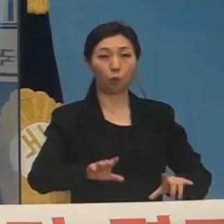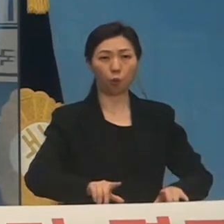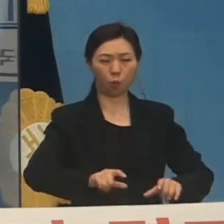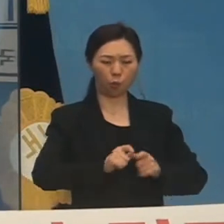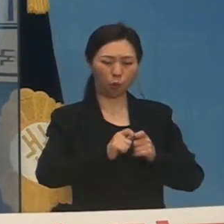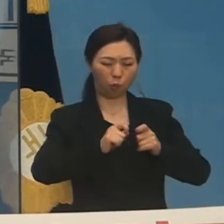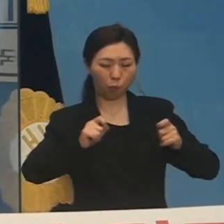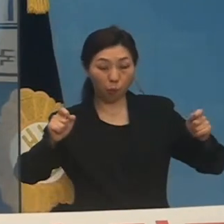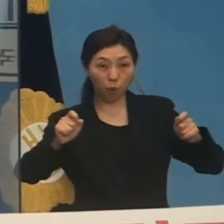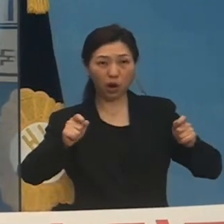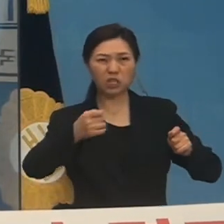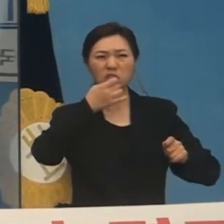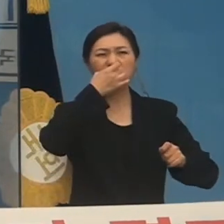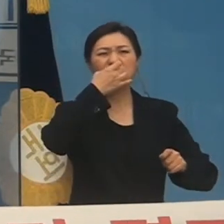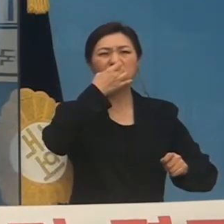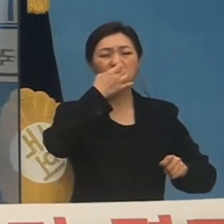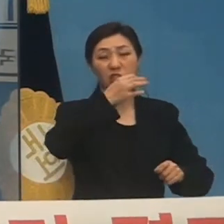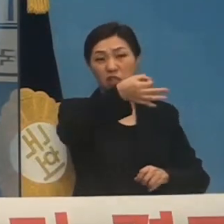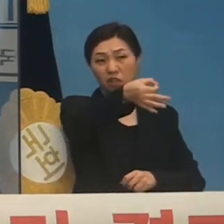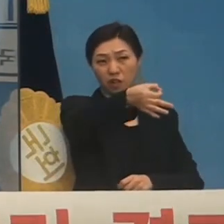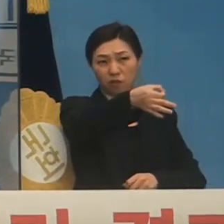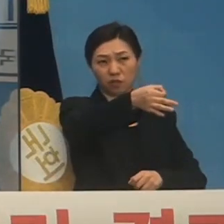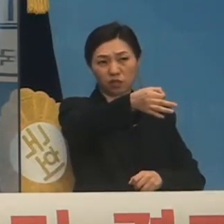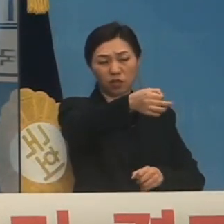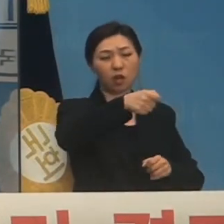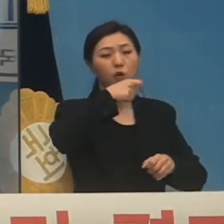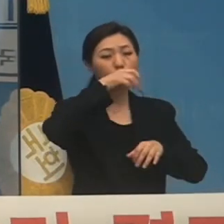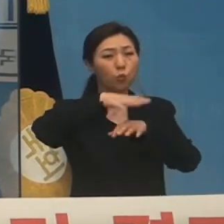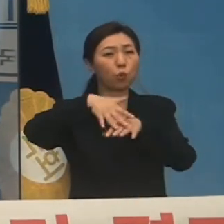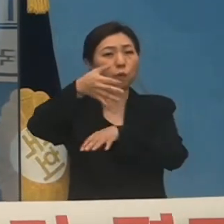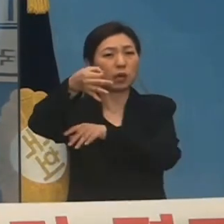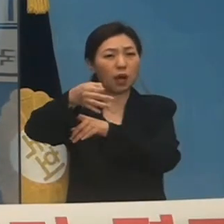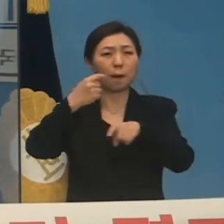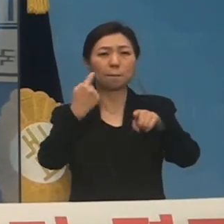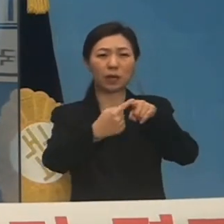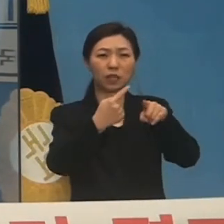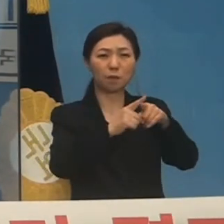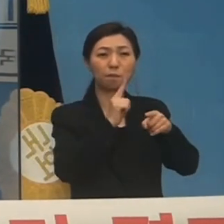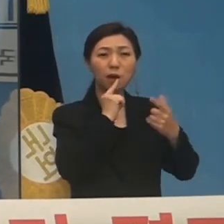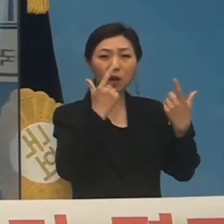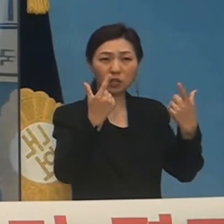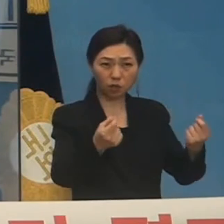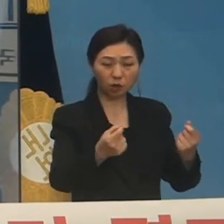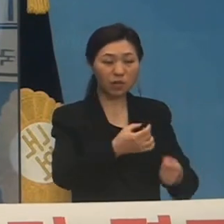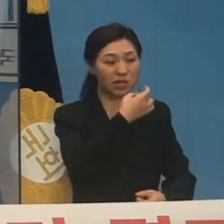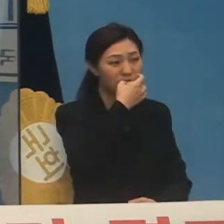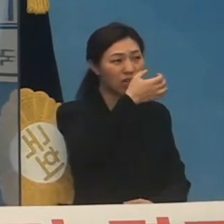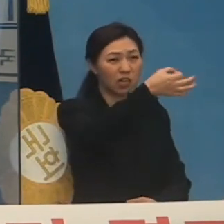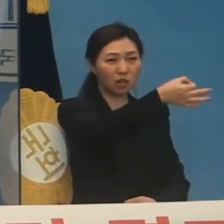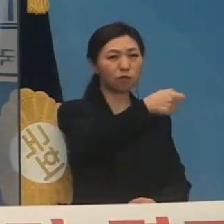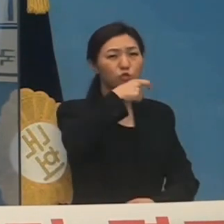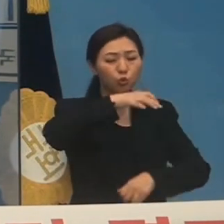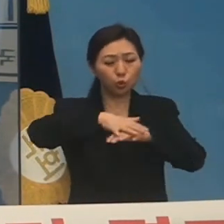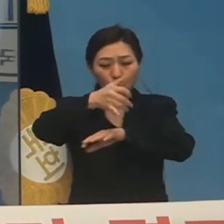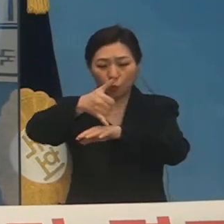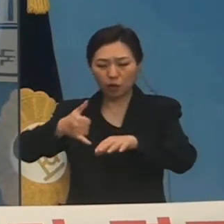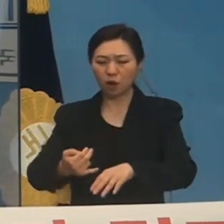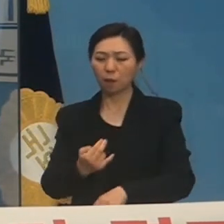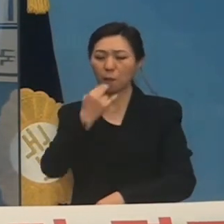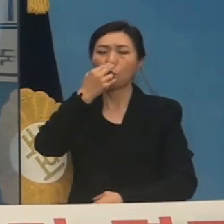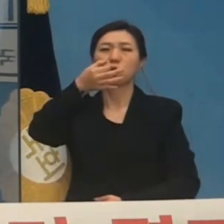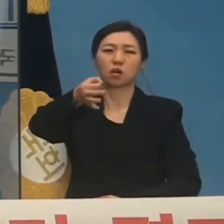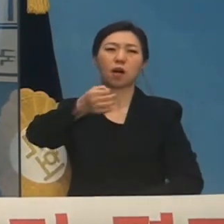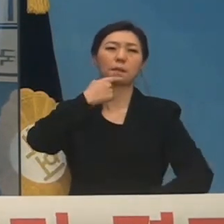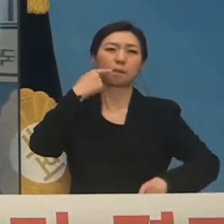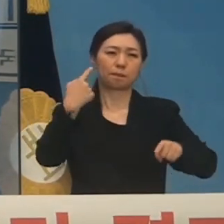내려온 쌀값은 농민값이라는 말처럼 쌀값은 농민들의 목숨값이었고